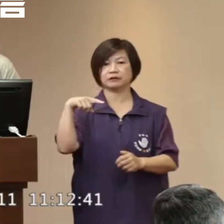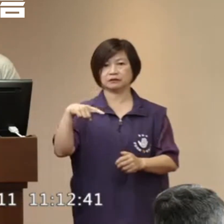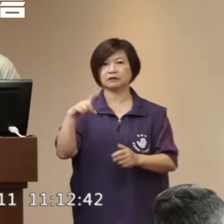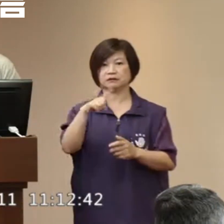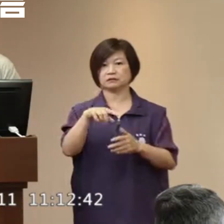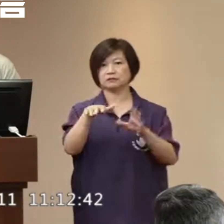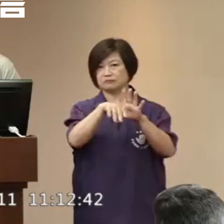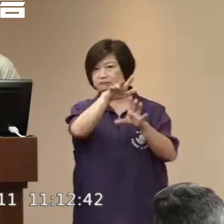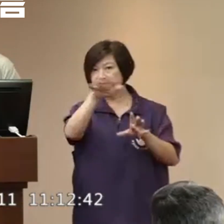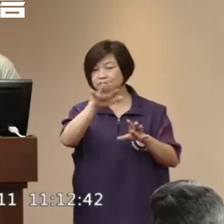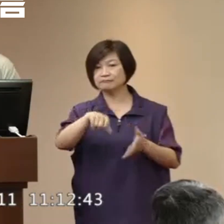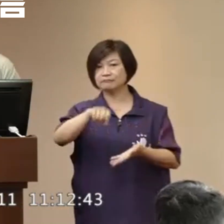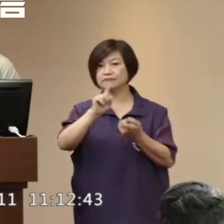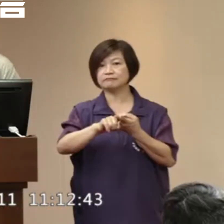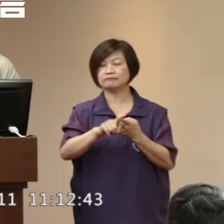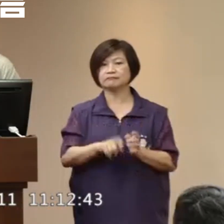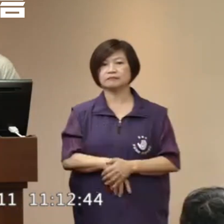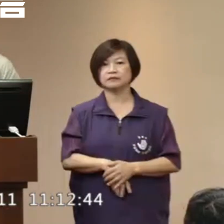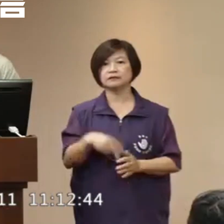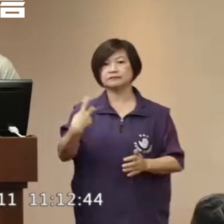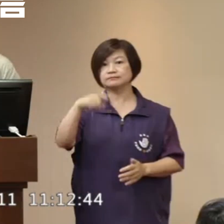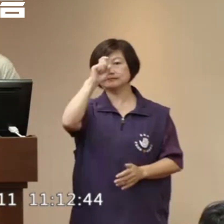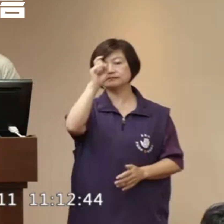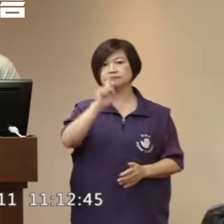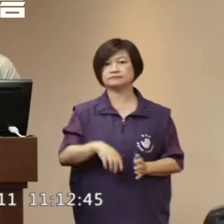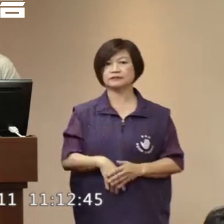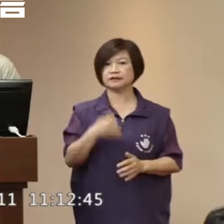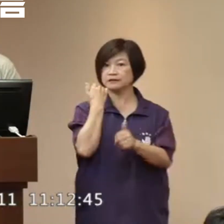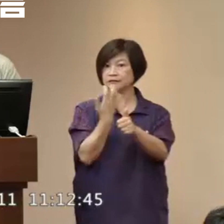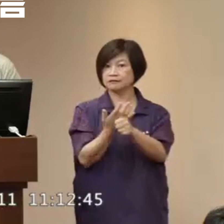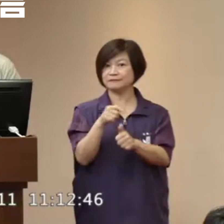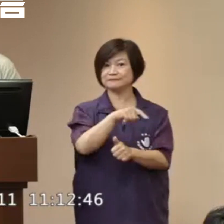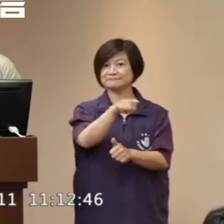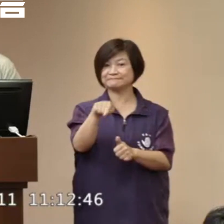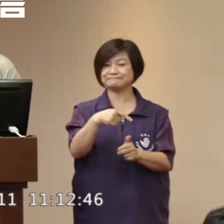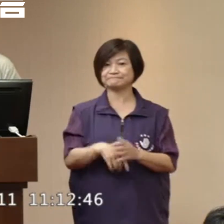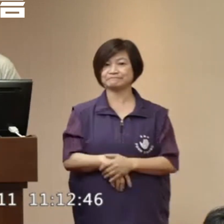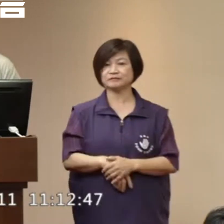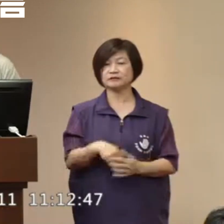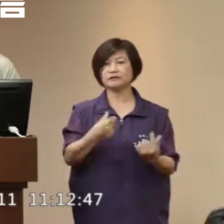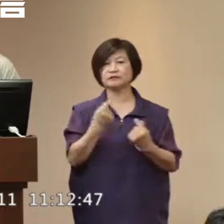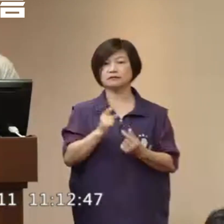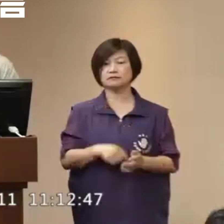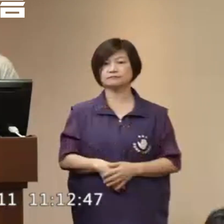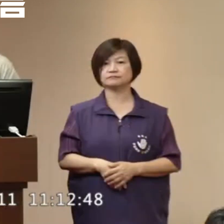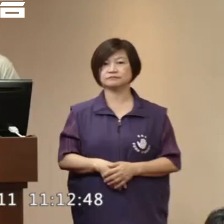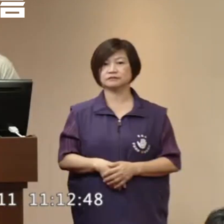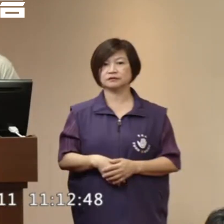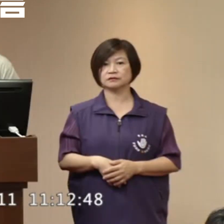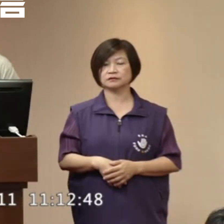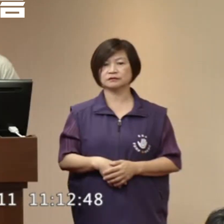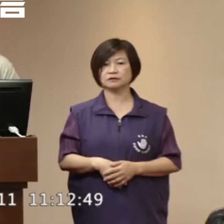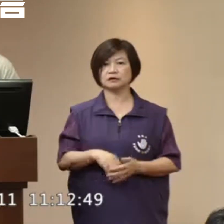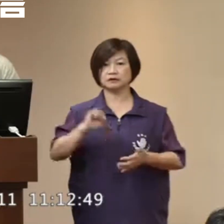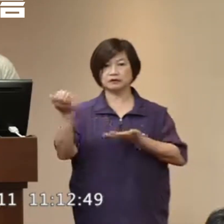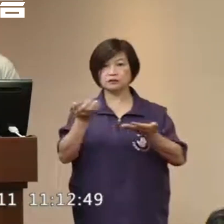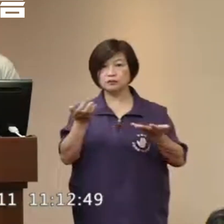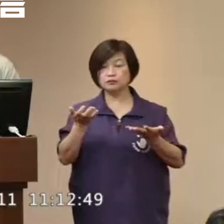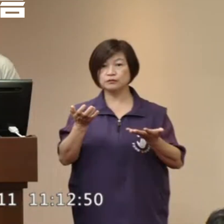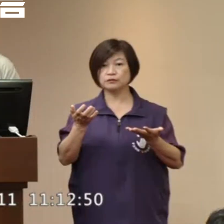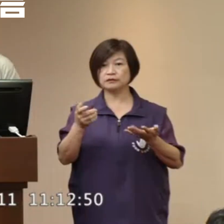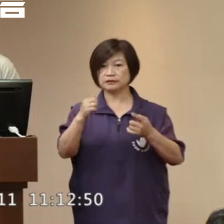的文字啦哈。那我们也希望能够让这个不管是提供就义务方